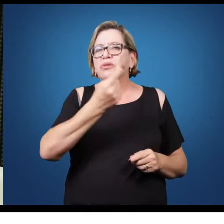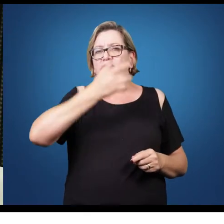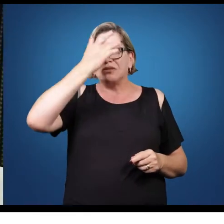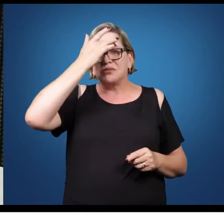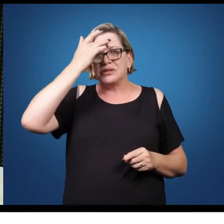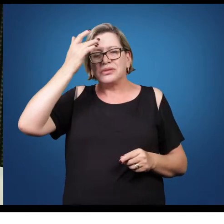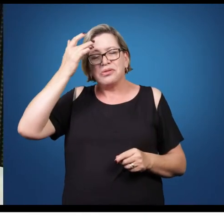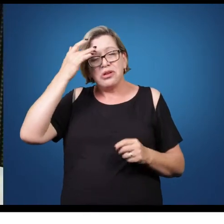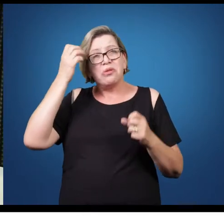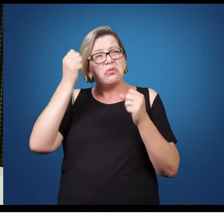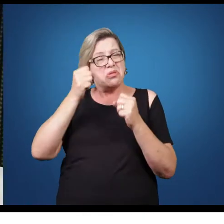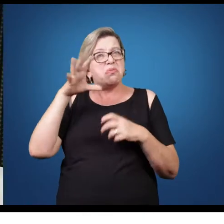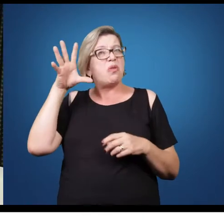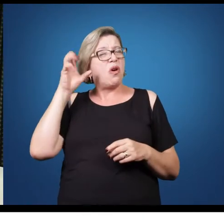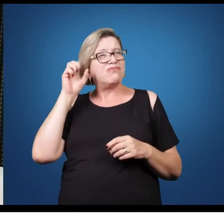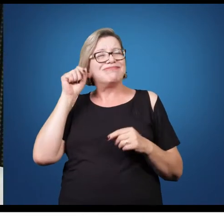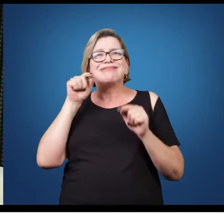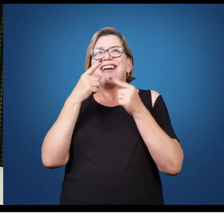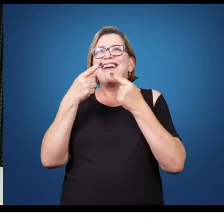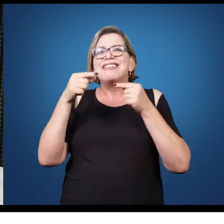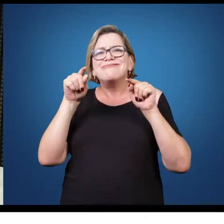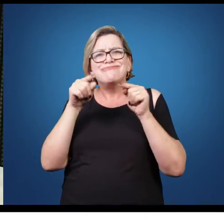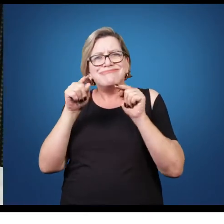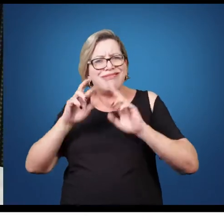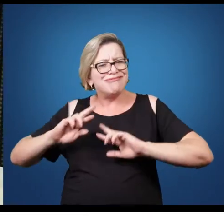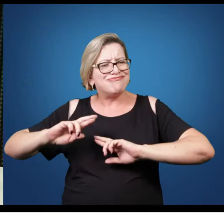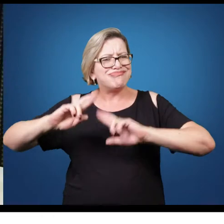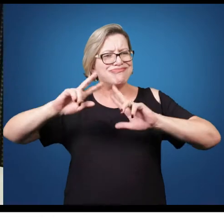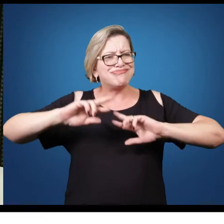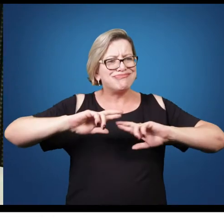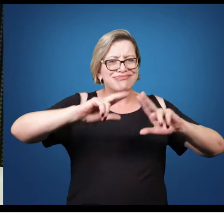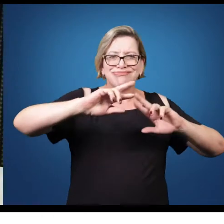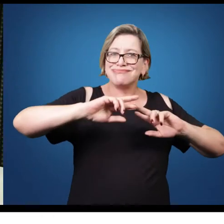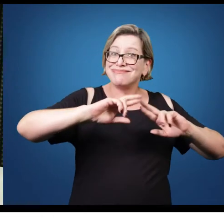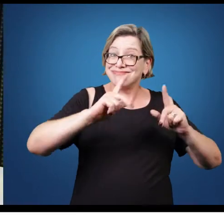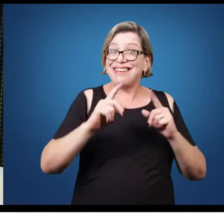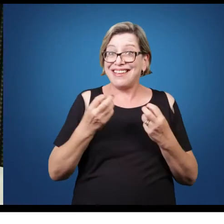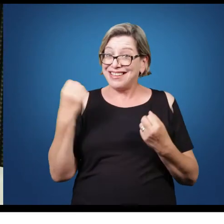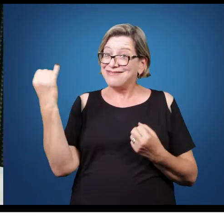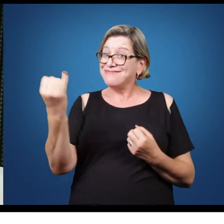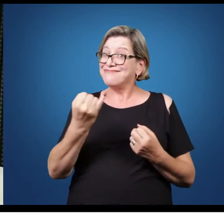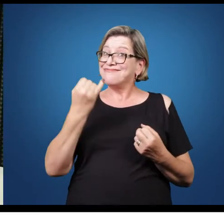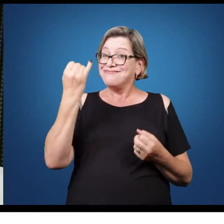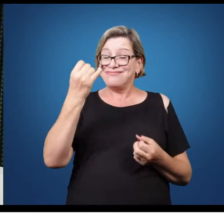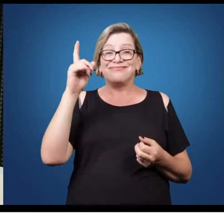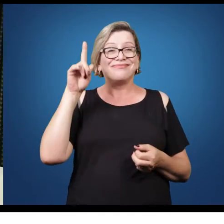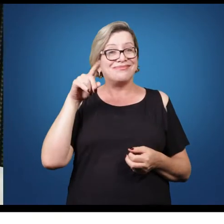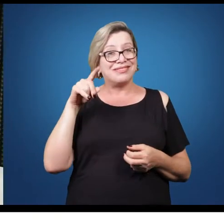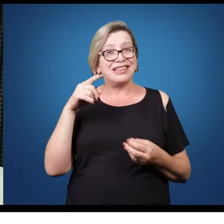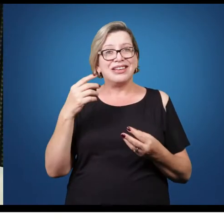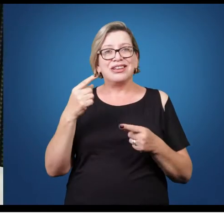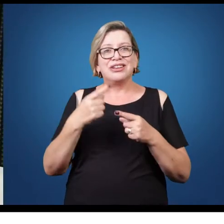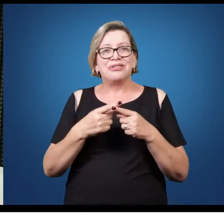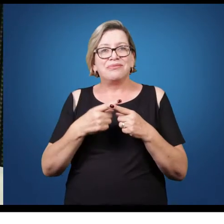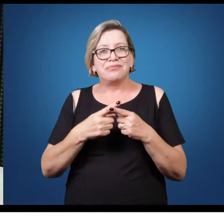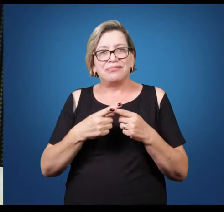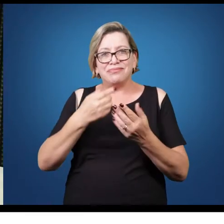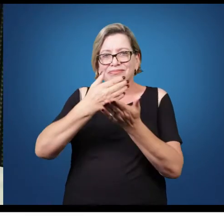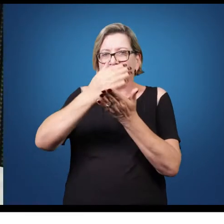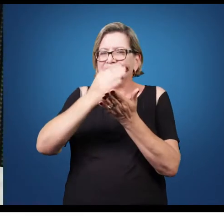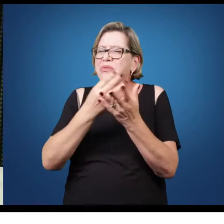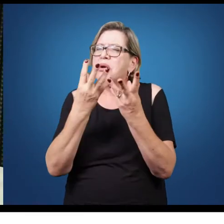discutir coisas diferentes não é nunca foi tão rico nessa prática inclusive dentro da música industrial por conta dessa pulverização